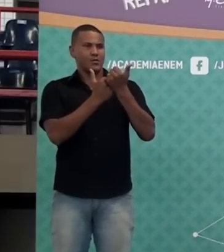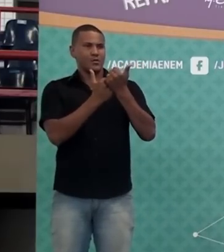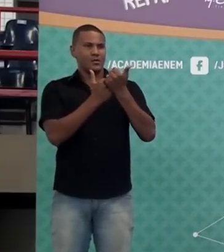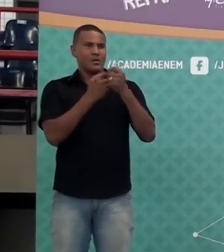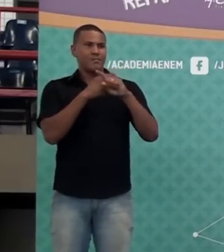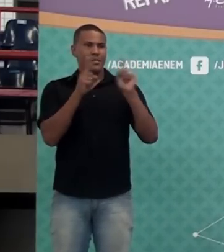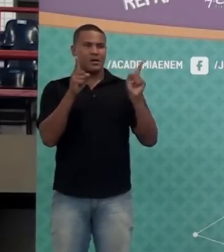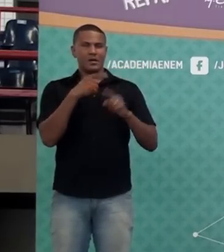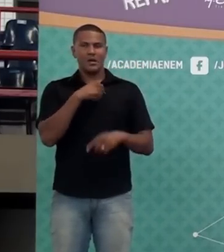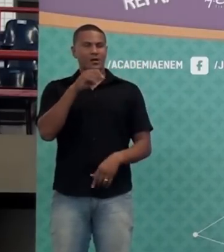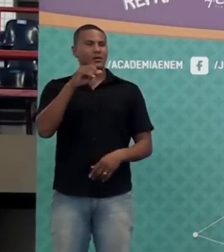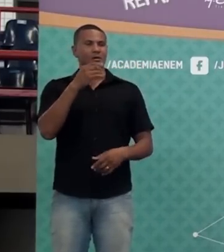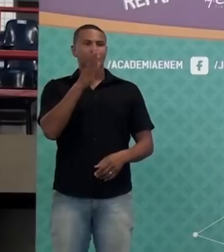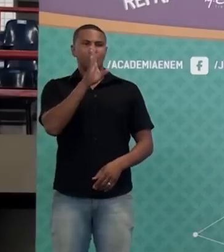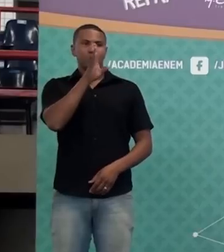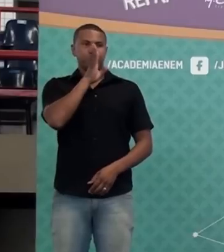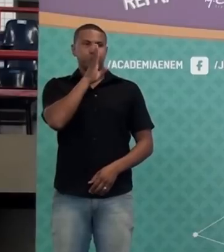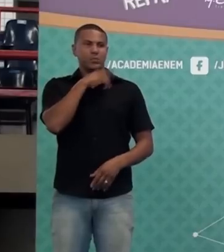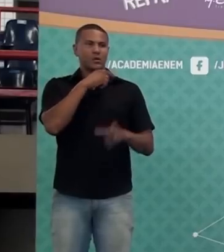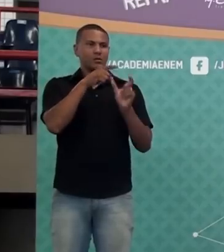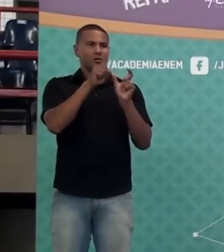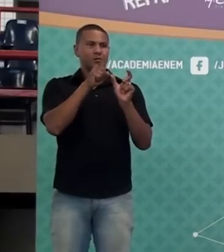verbo parar.